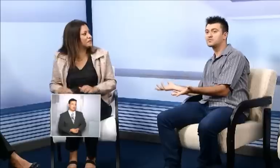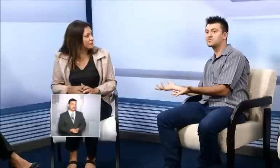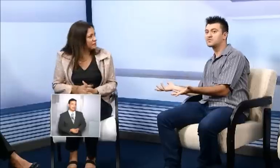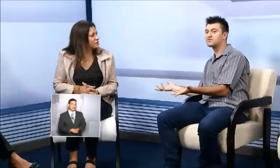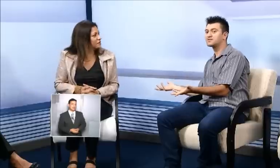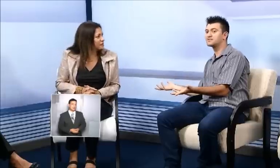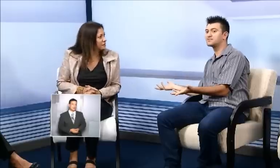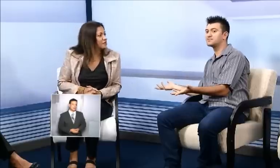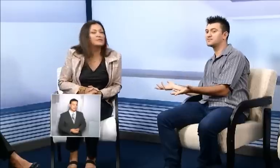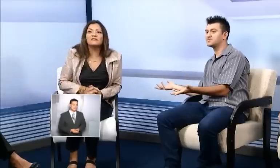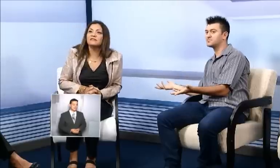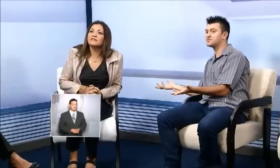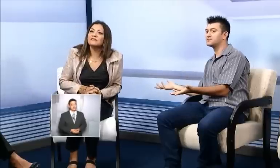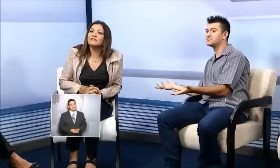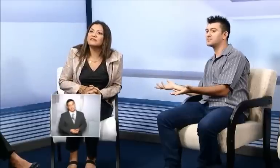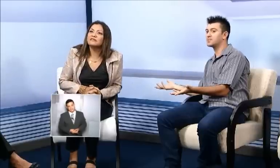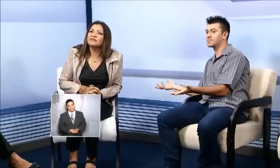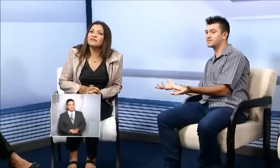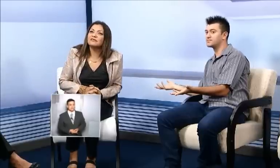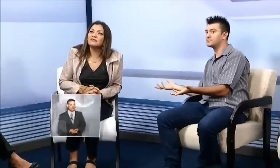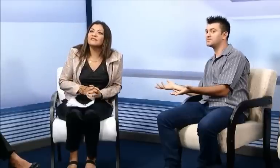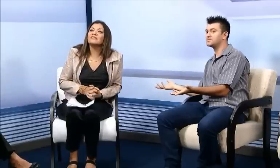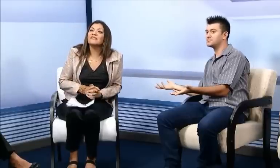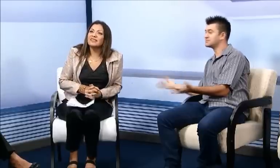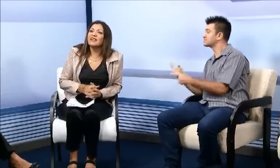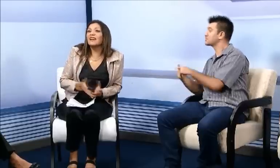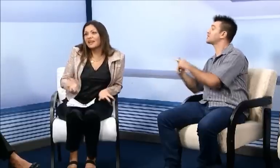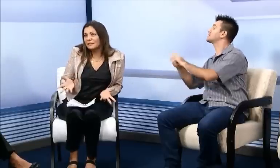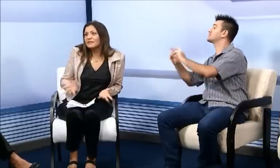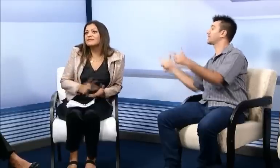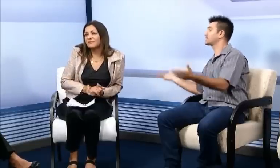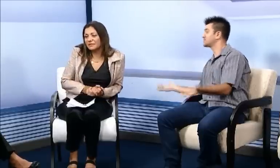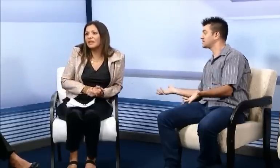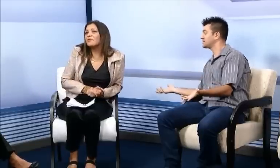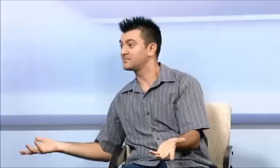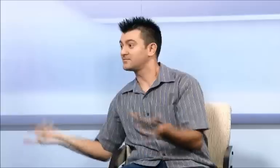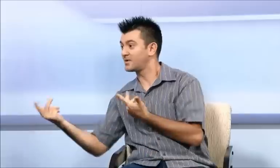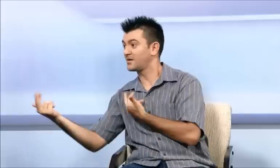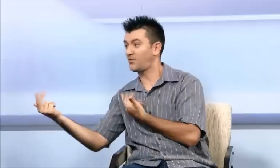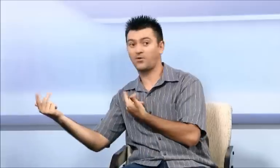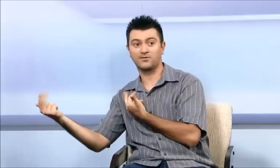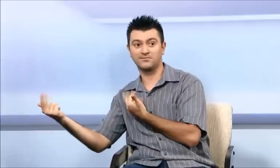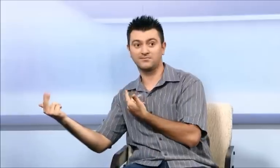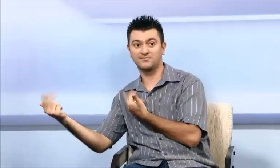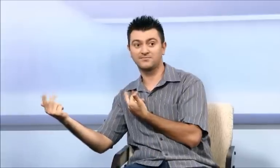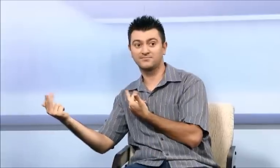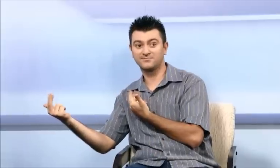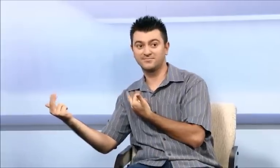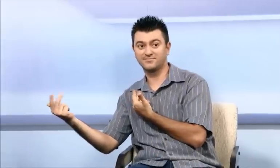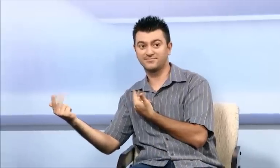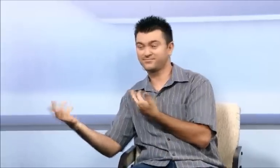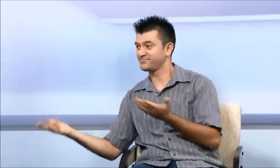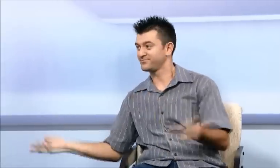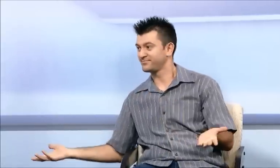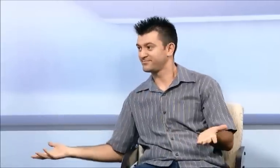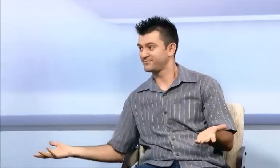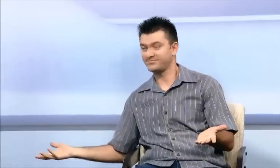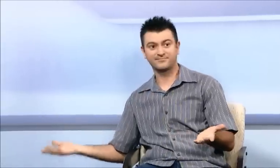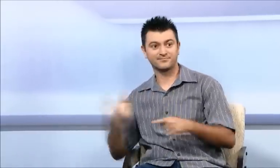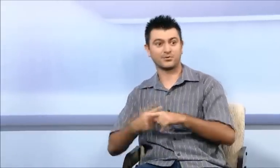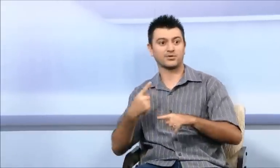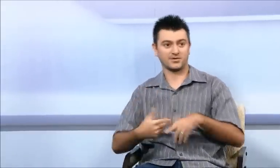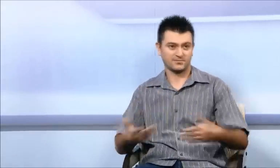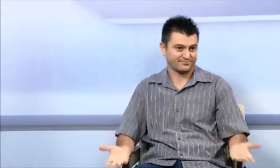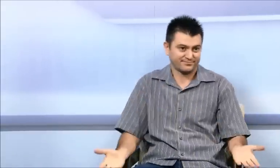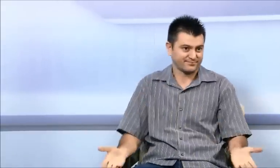inglês. por que a língua portuguesa e a língua inglesa são diferentes, as palavras, né? É o Então é a mesmo mesma porquê. coisa, né? Então é igual. É muito interessante